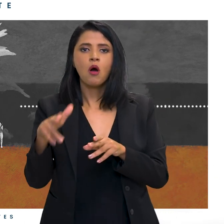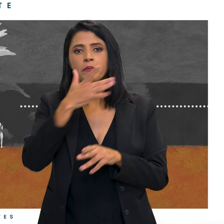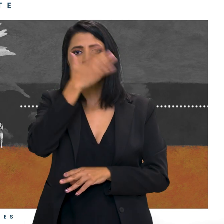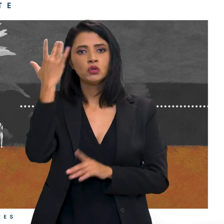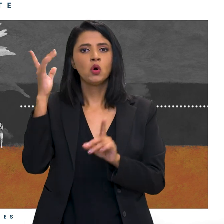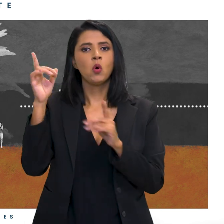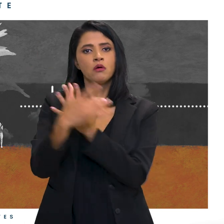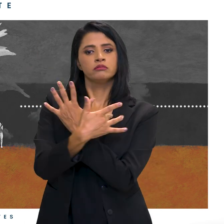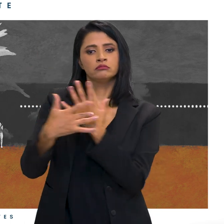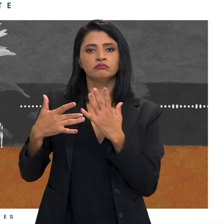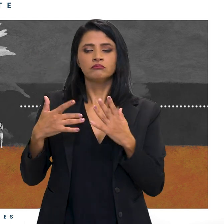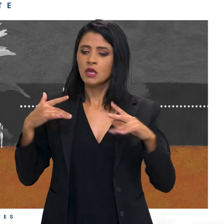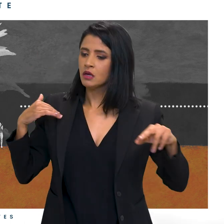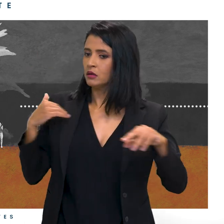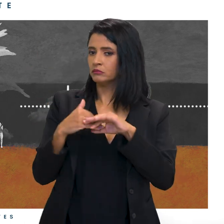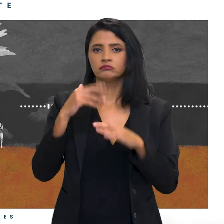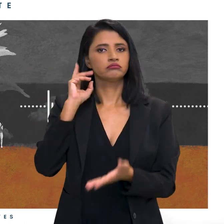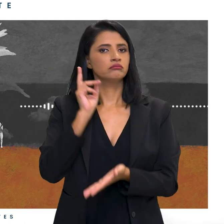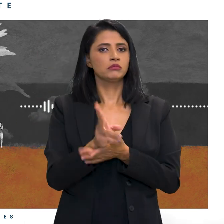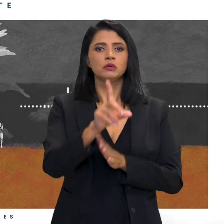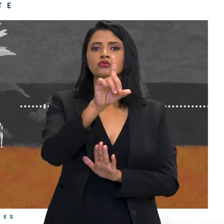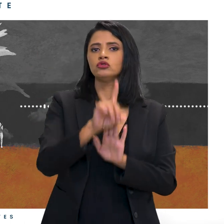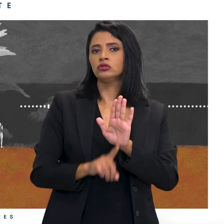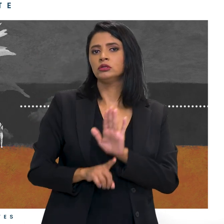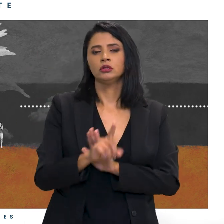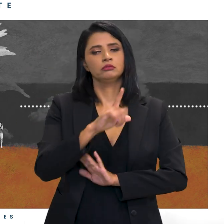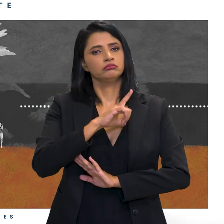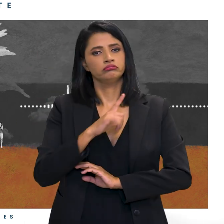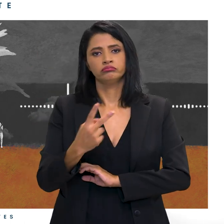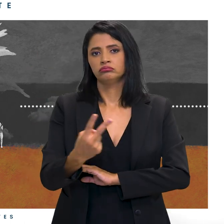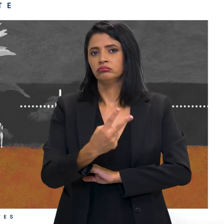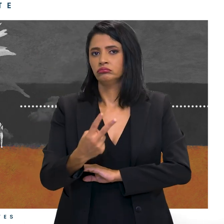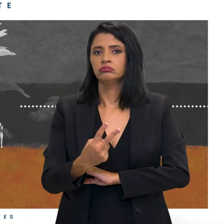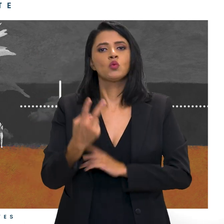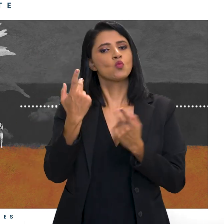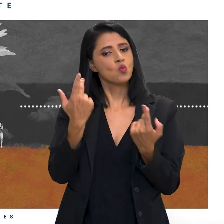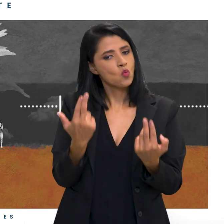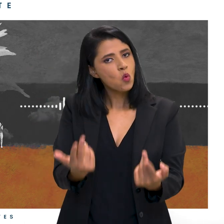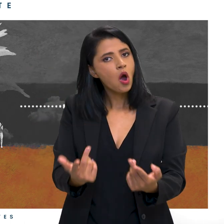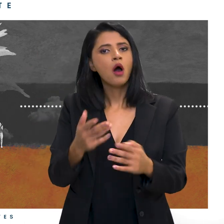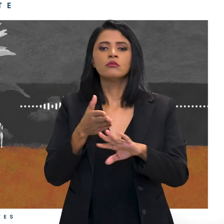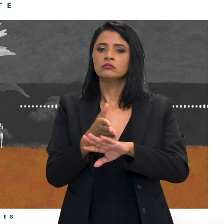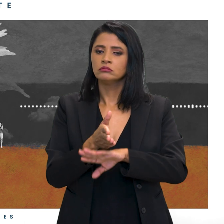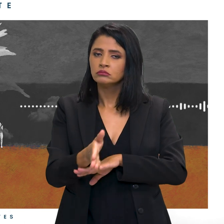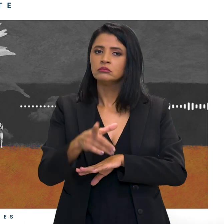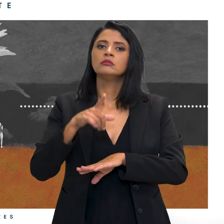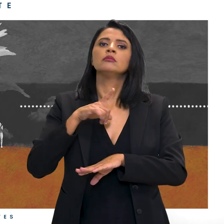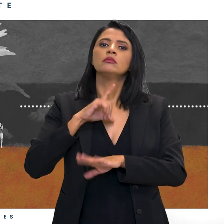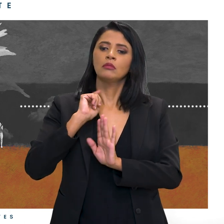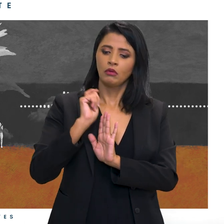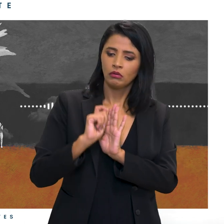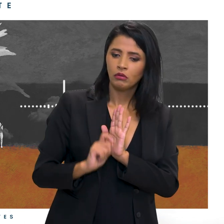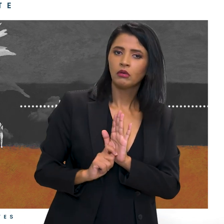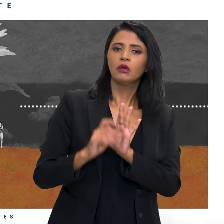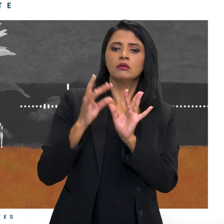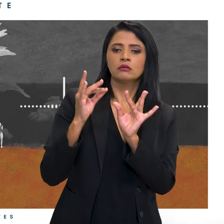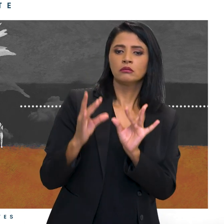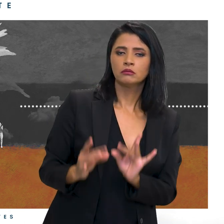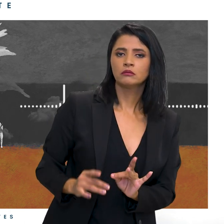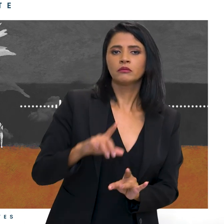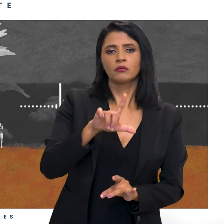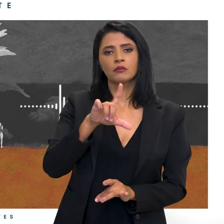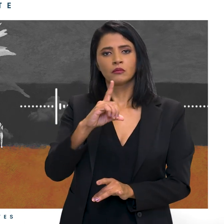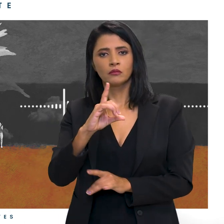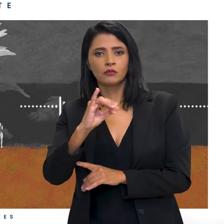às pessoas com deficiência, para que elas tenham os mesmos direitos que as pessoas com deficiência têm, que está lá descrito